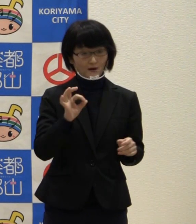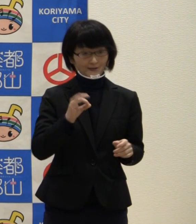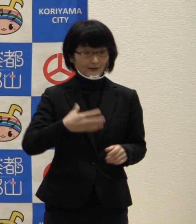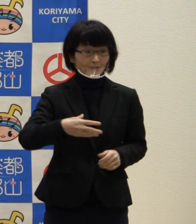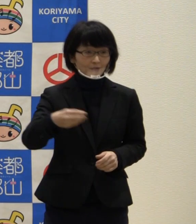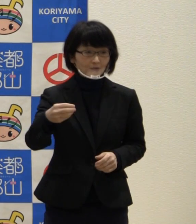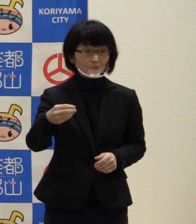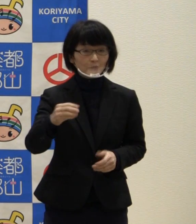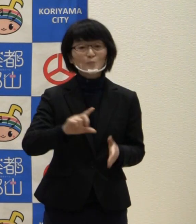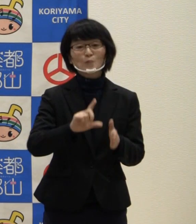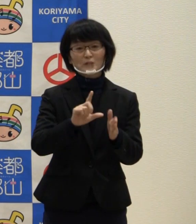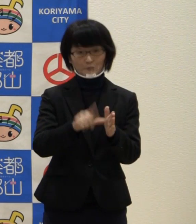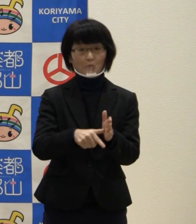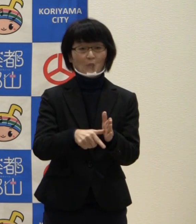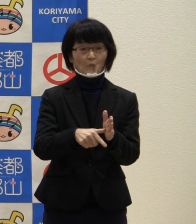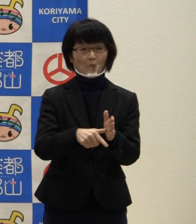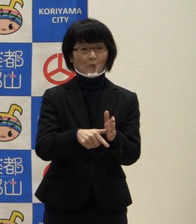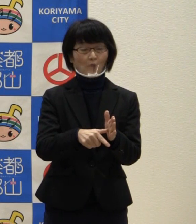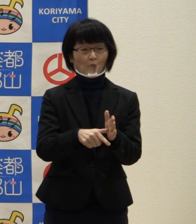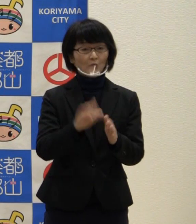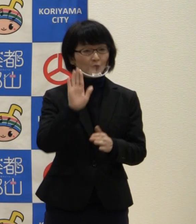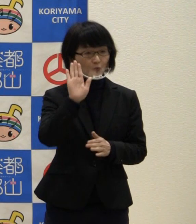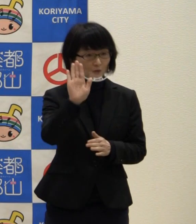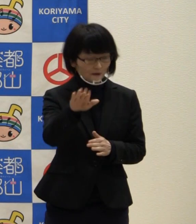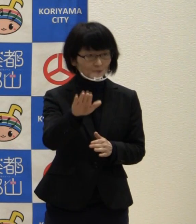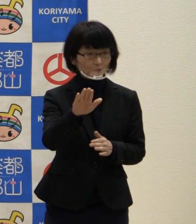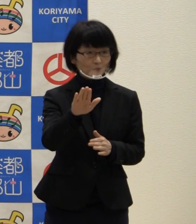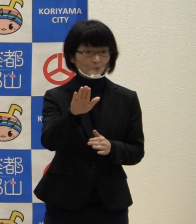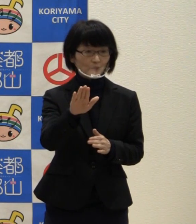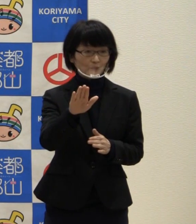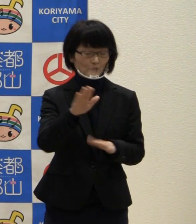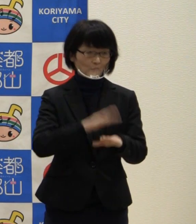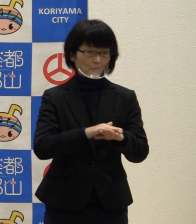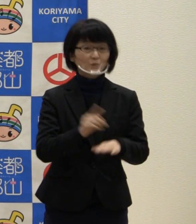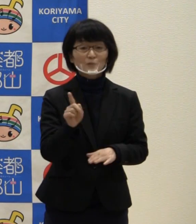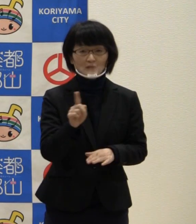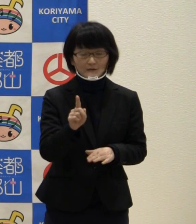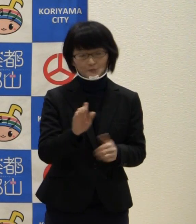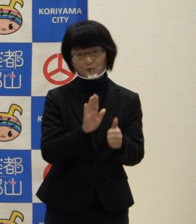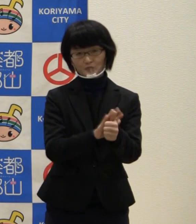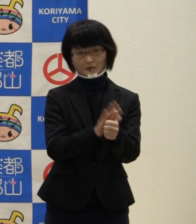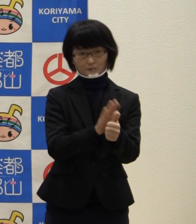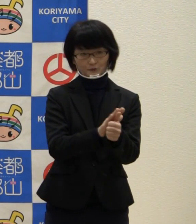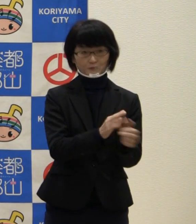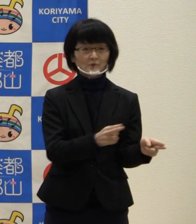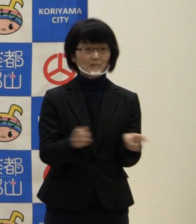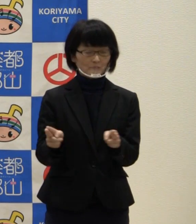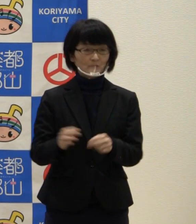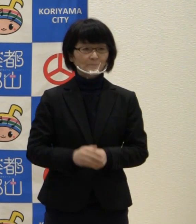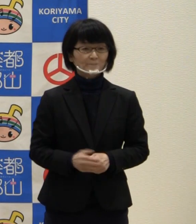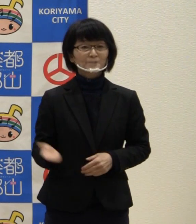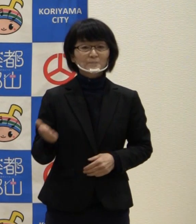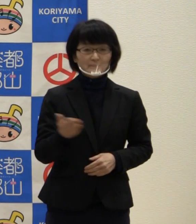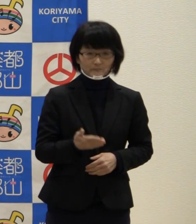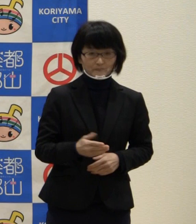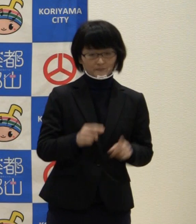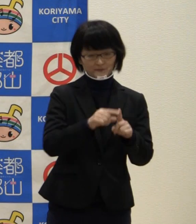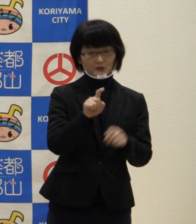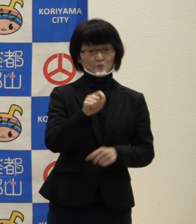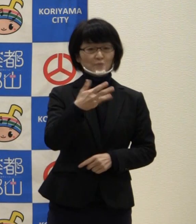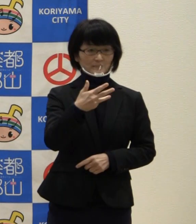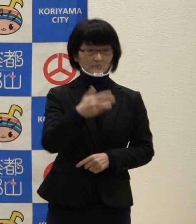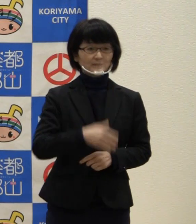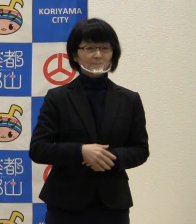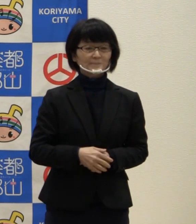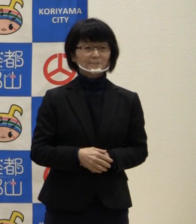るアフターケアを支援させていただくものでございます。次が18ページでございます